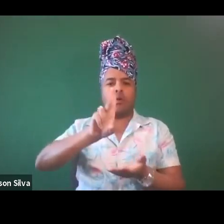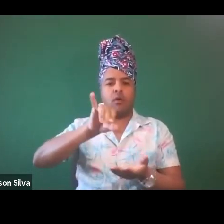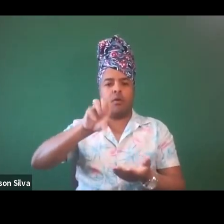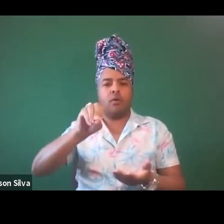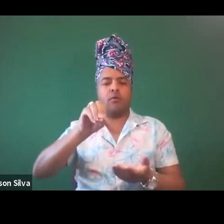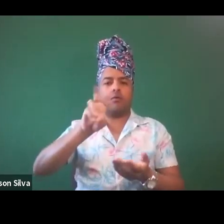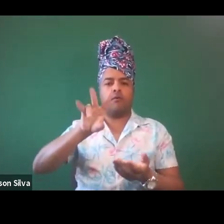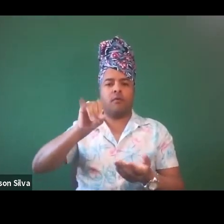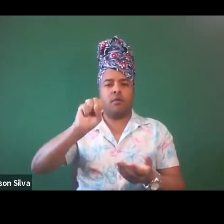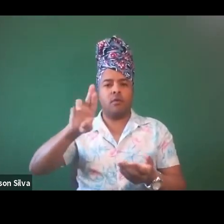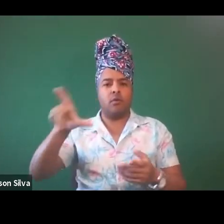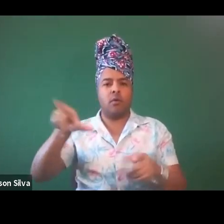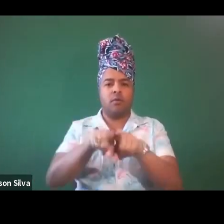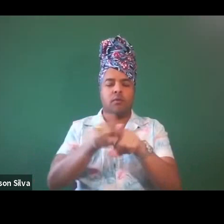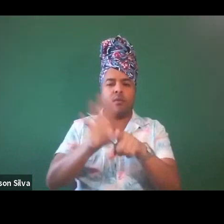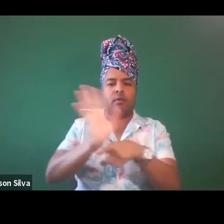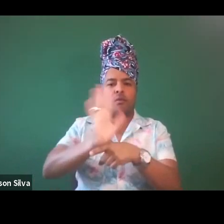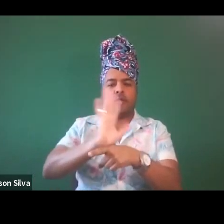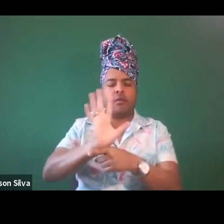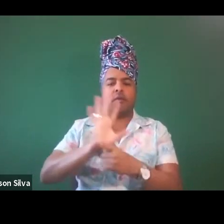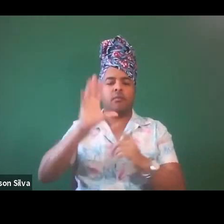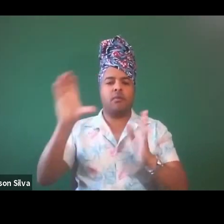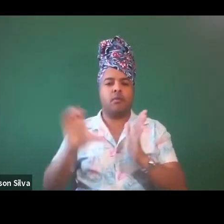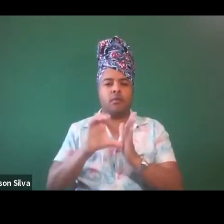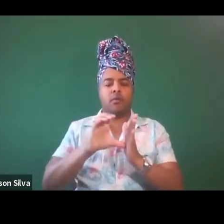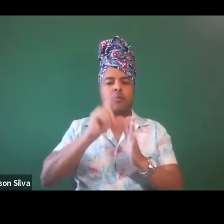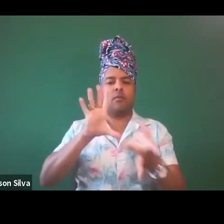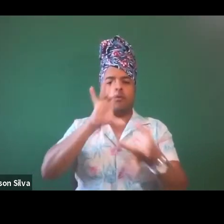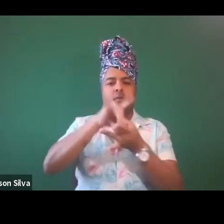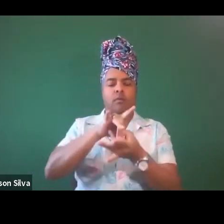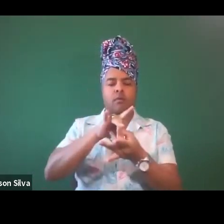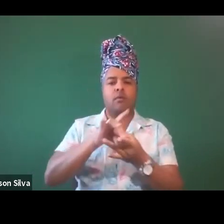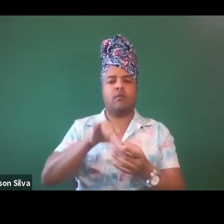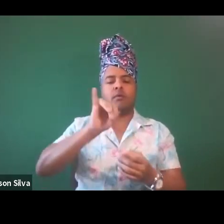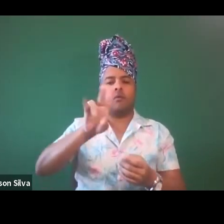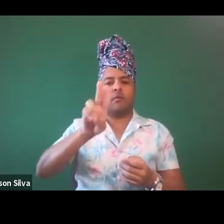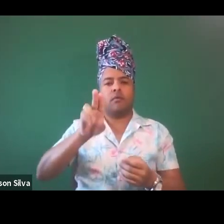das Comunidades, ambos do CFA